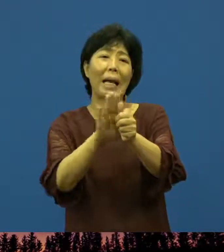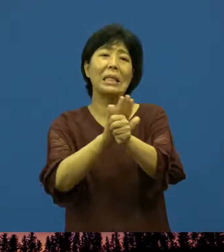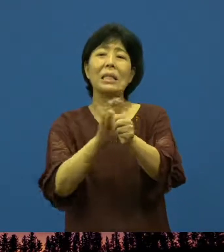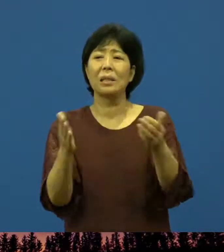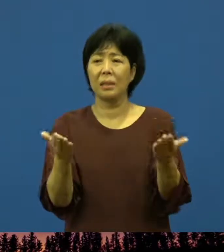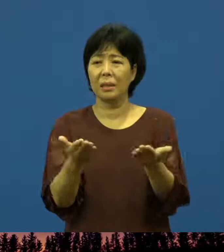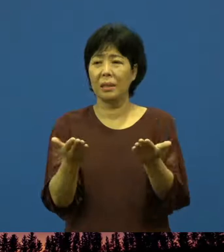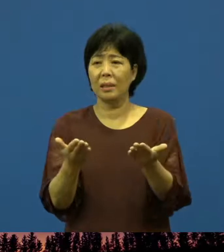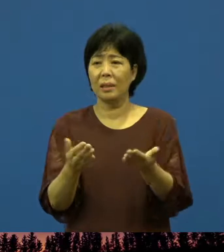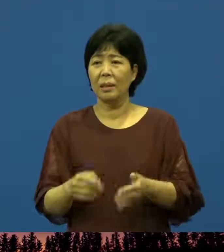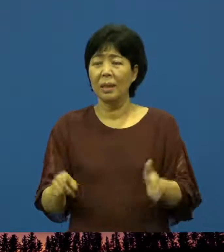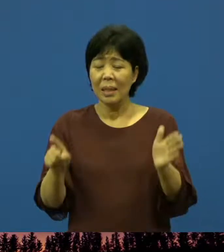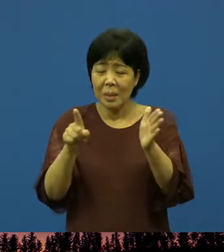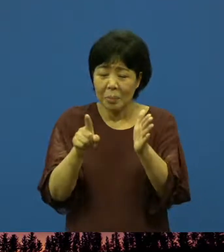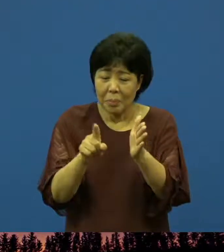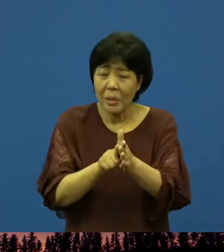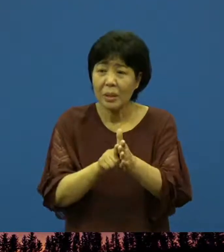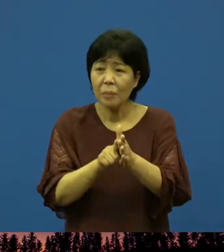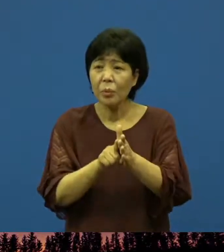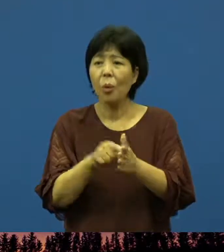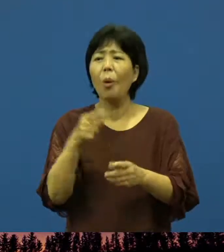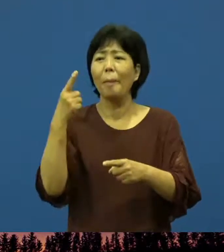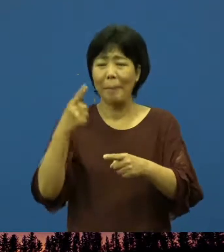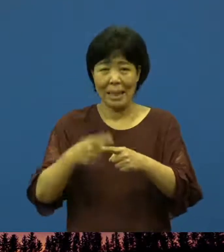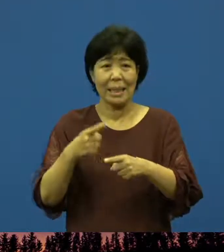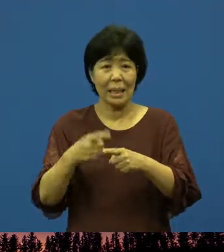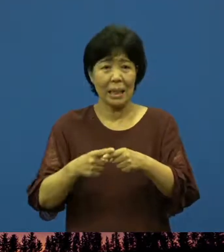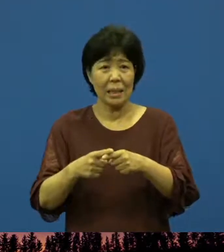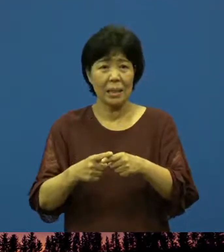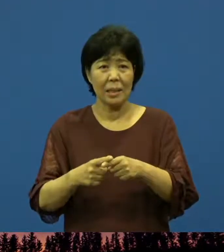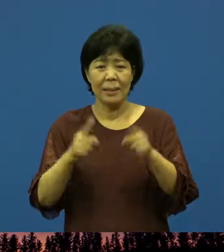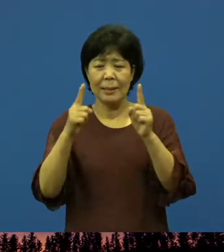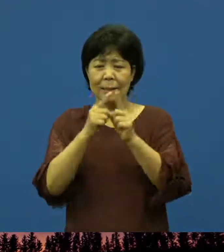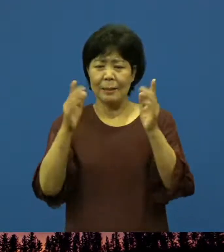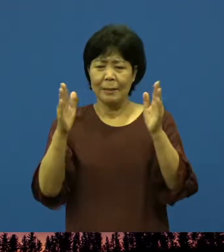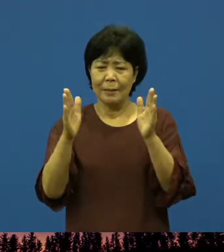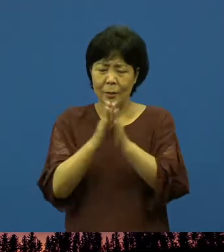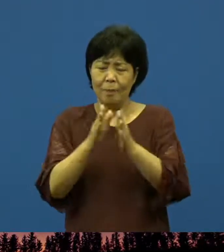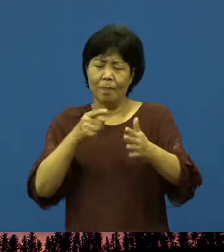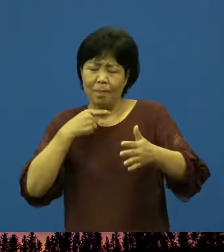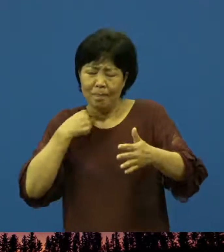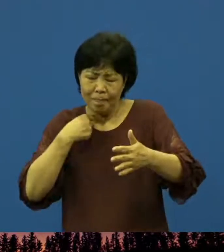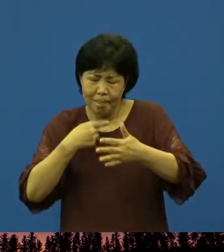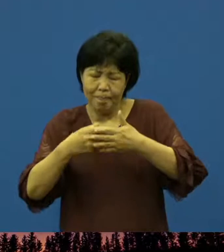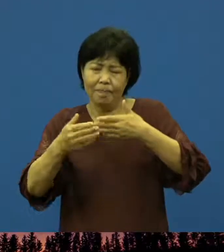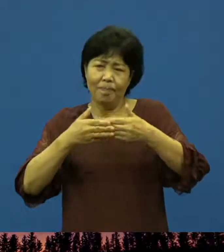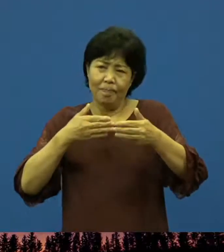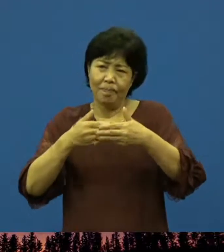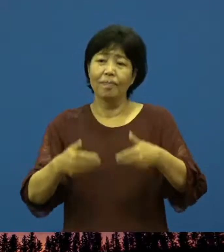그러니까 신앙은 보고 듣고 만지는 일이라는 거예요. 신앙은 실제적인 체험을 동반하는 거라는 거예요.